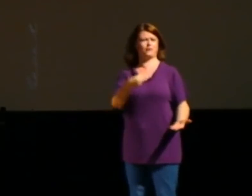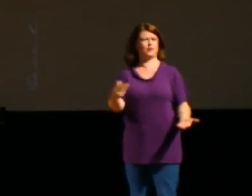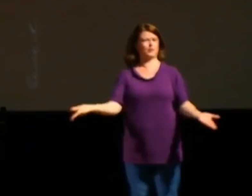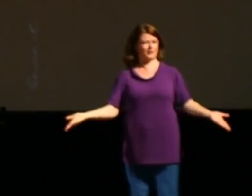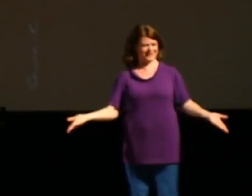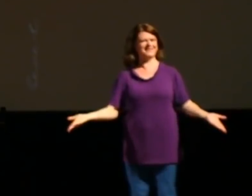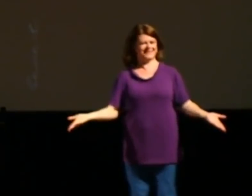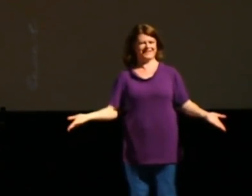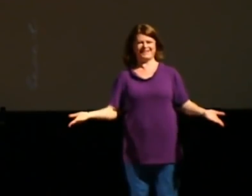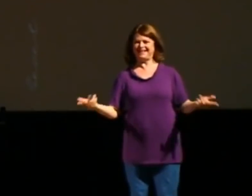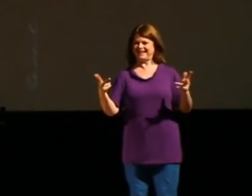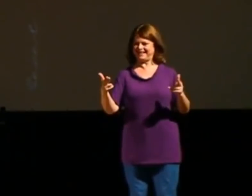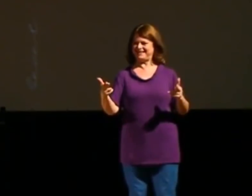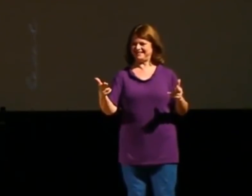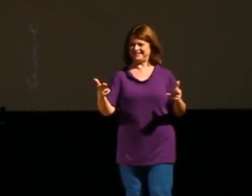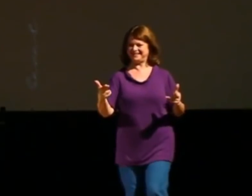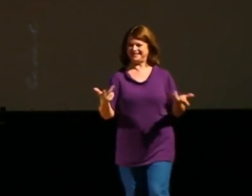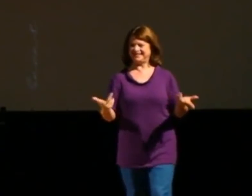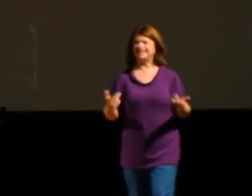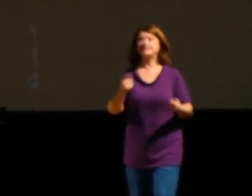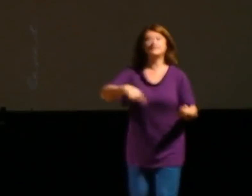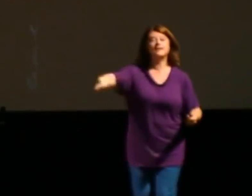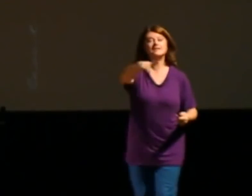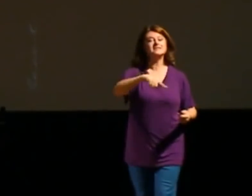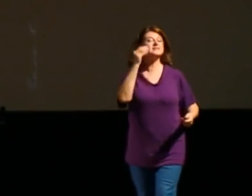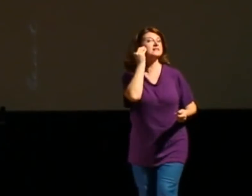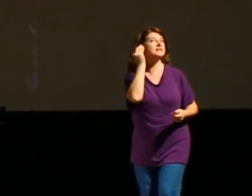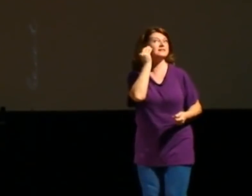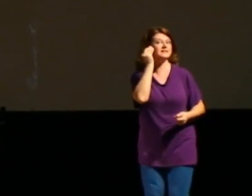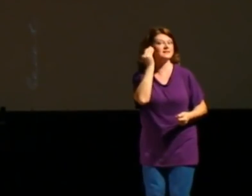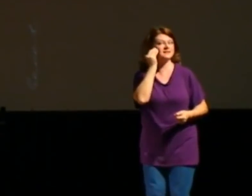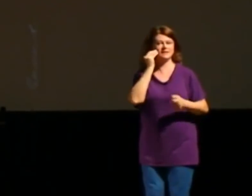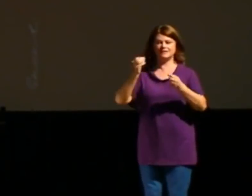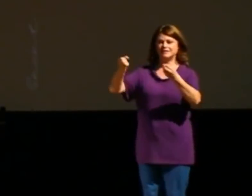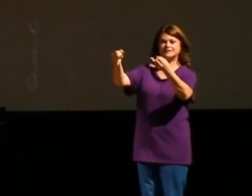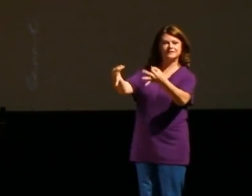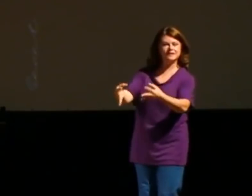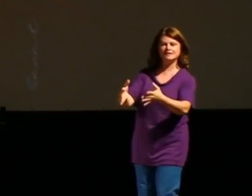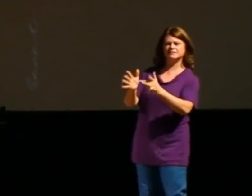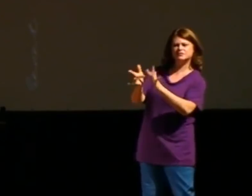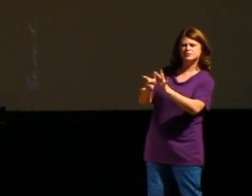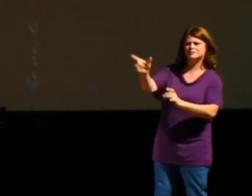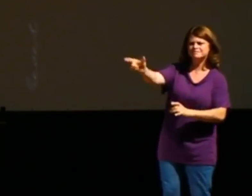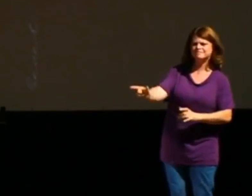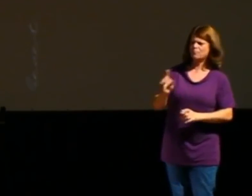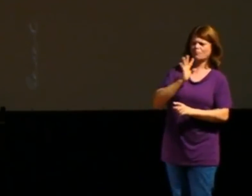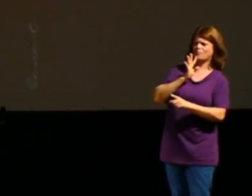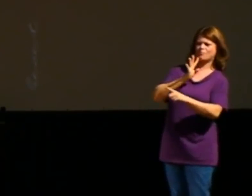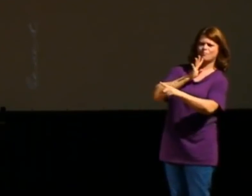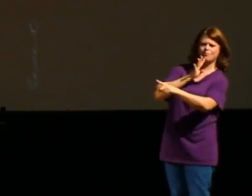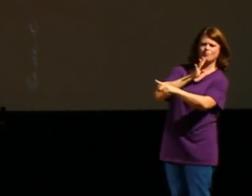Você experimenta falar de Jesus para quem não te conhece, e ele recebe e